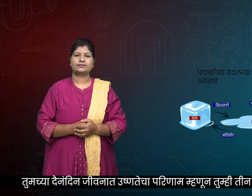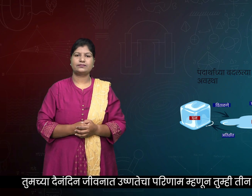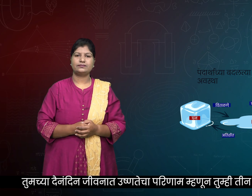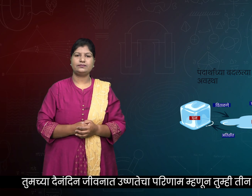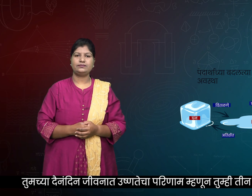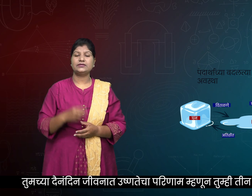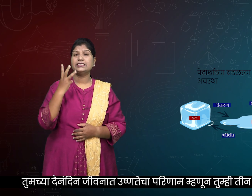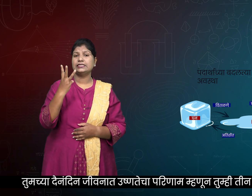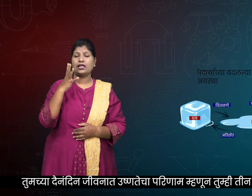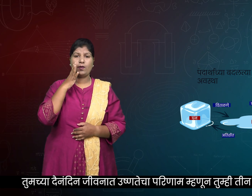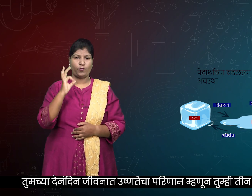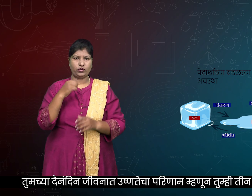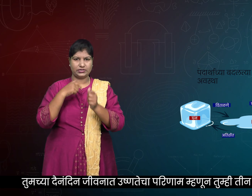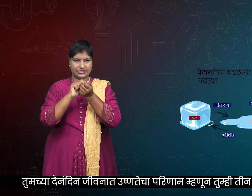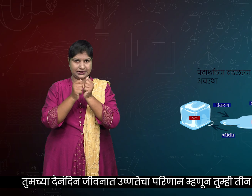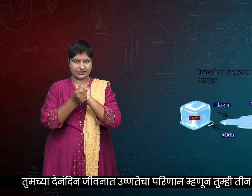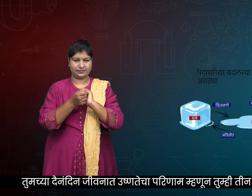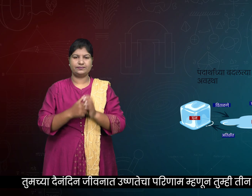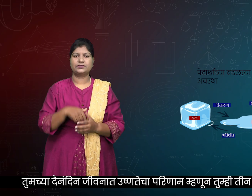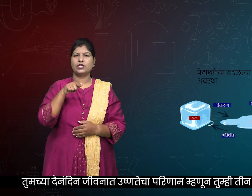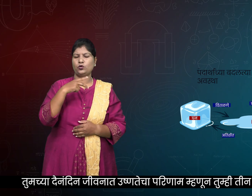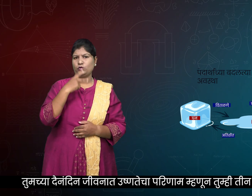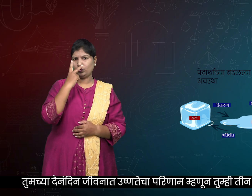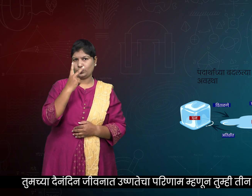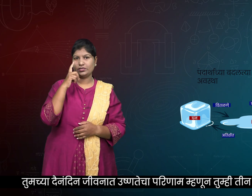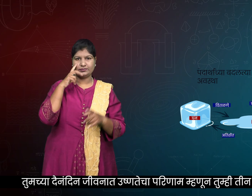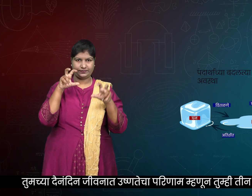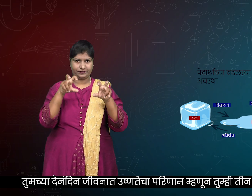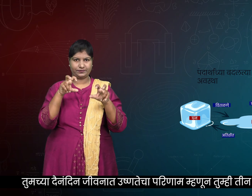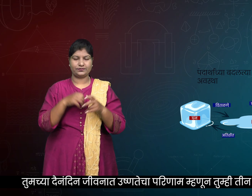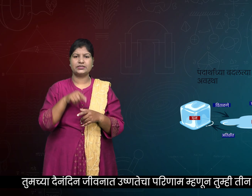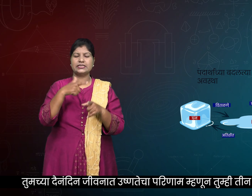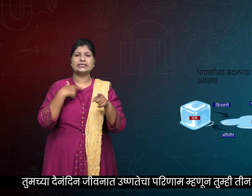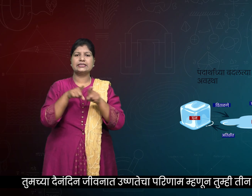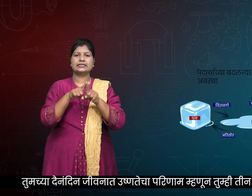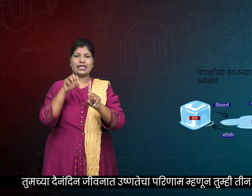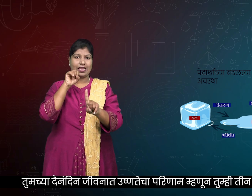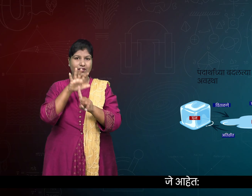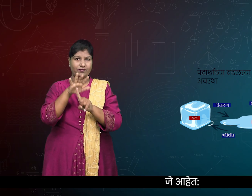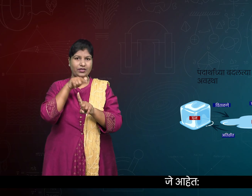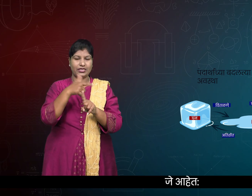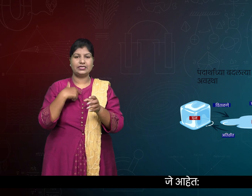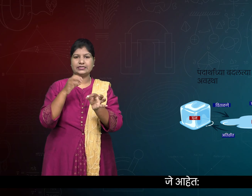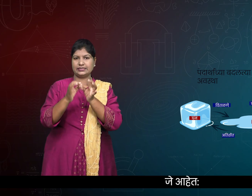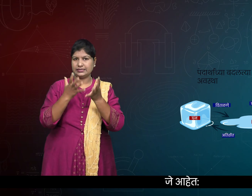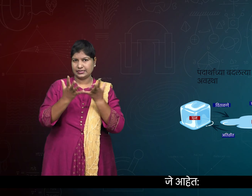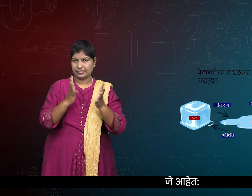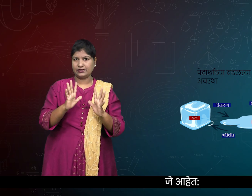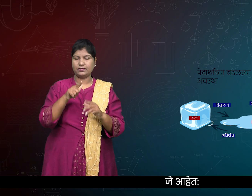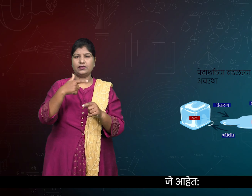तुमच्या दैनंदिन जीवनात उष्णतेचा परिणाम म्हणून तुम्ही 3 प्रमुख बदल पाहू शकता, जे आहेत